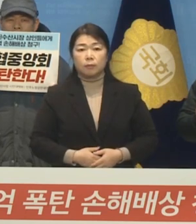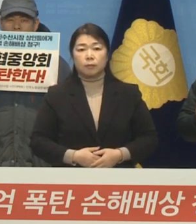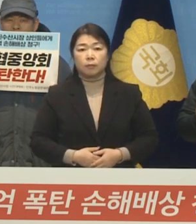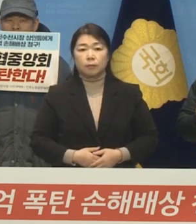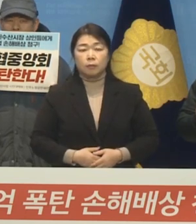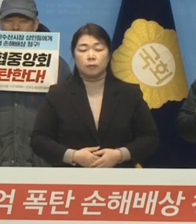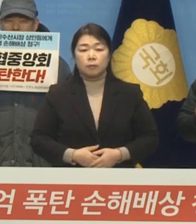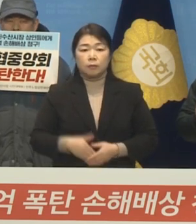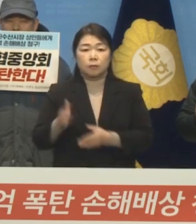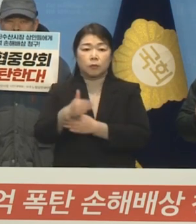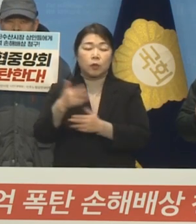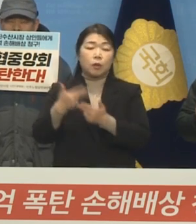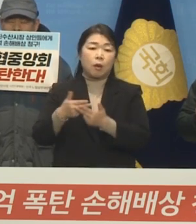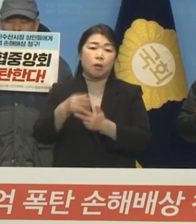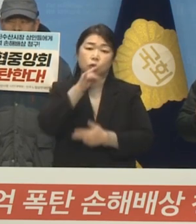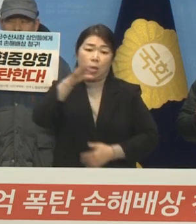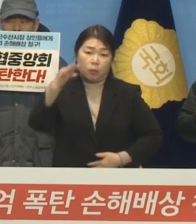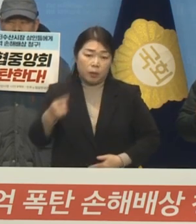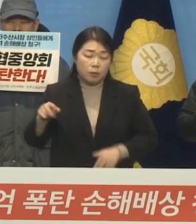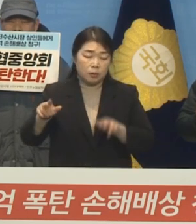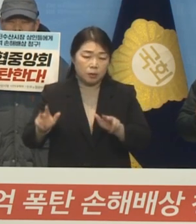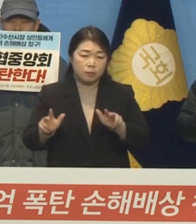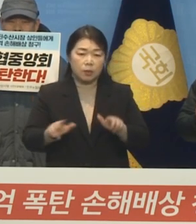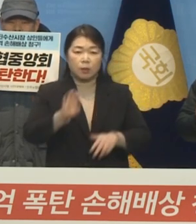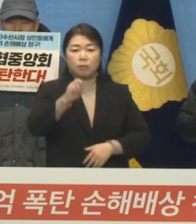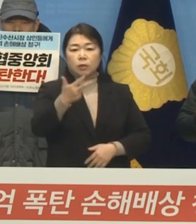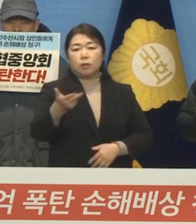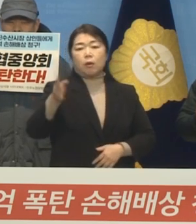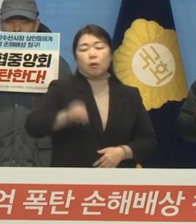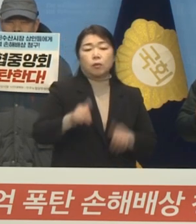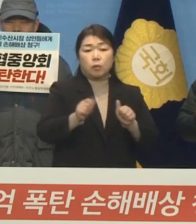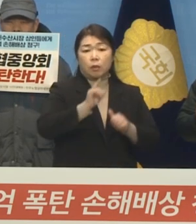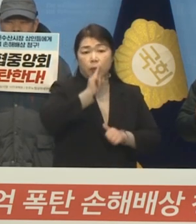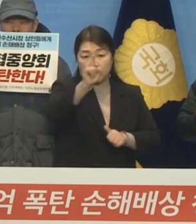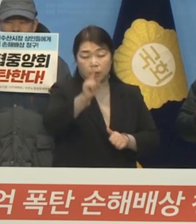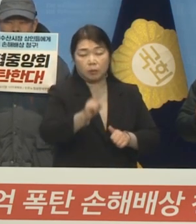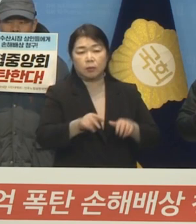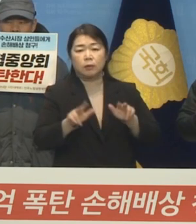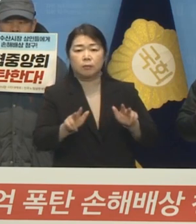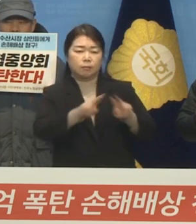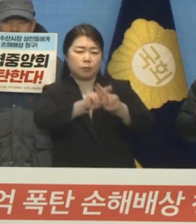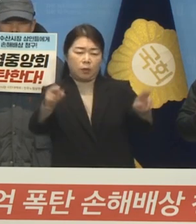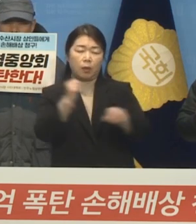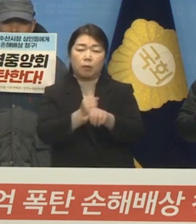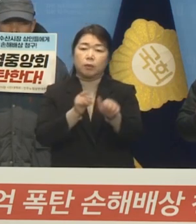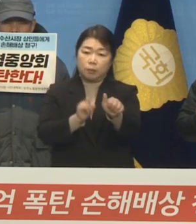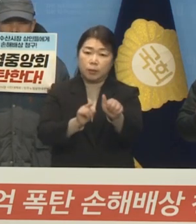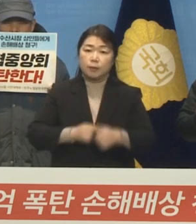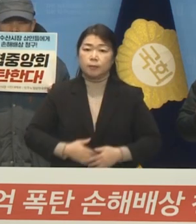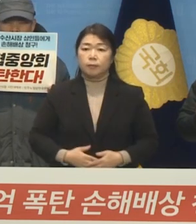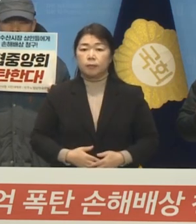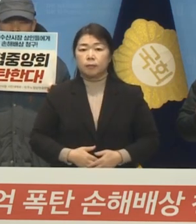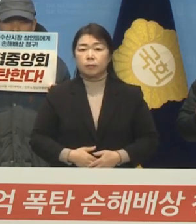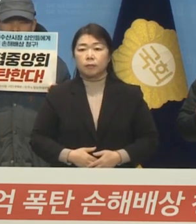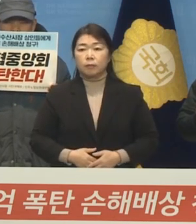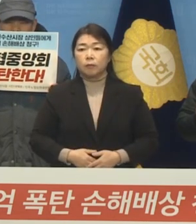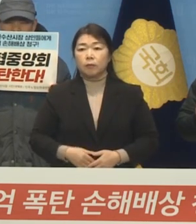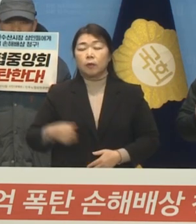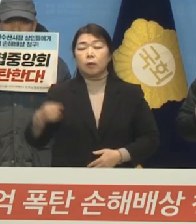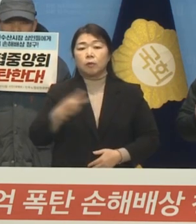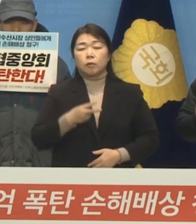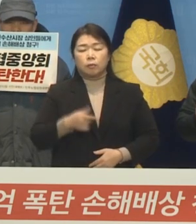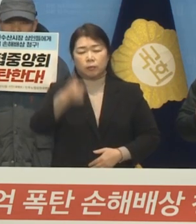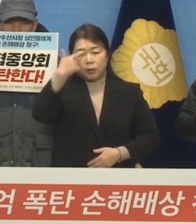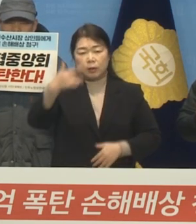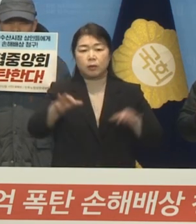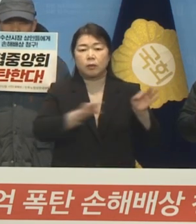수협 중앙에는 지금 당장 47억의 손해배상 청구 소송을 철회하시기 바랍니다. 그리고